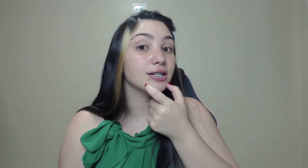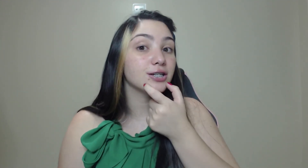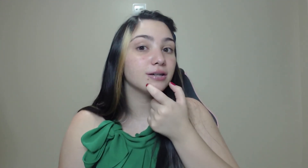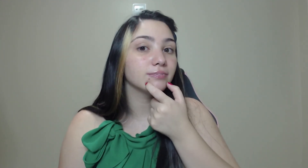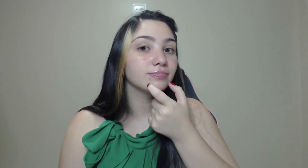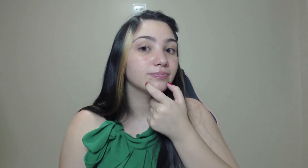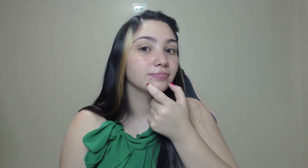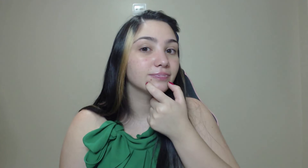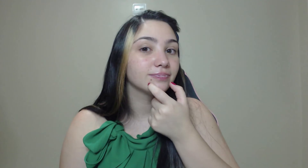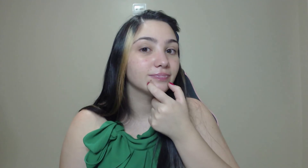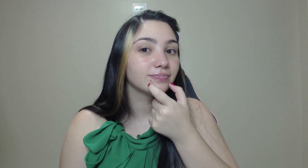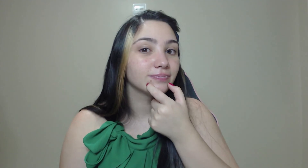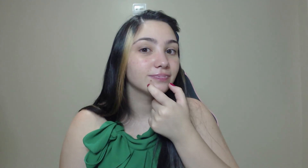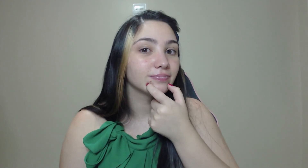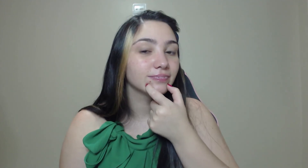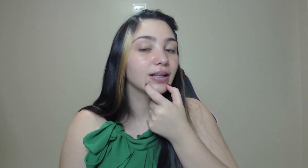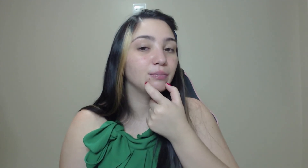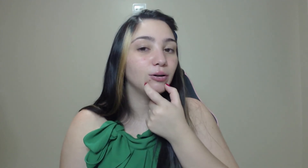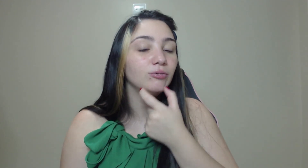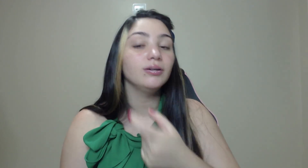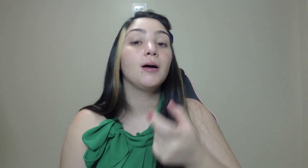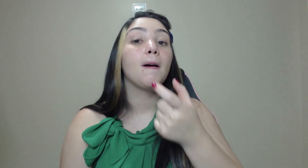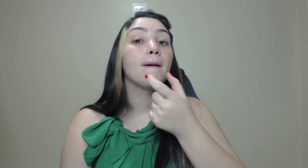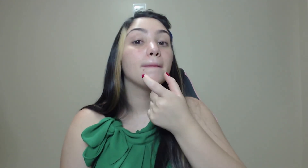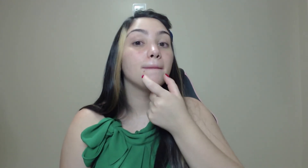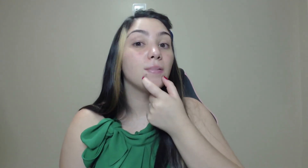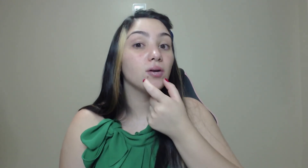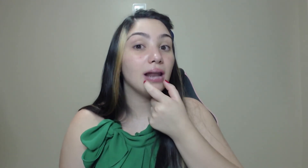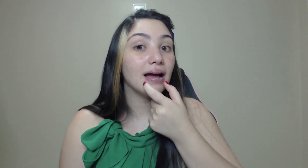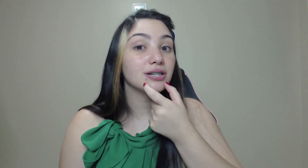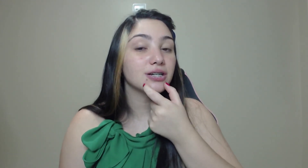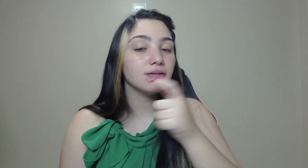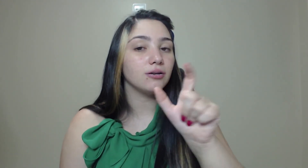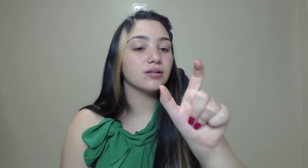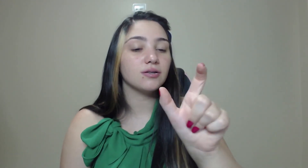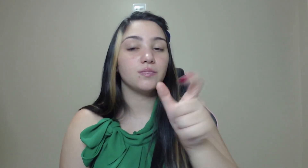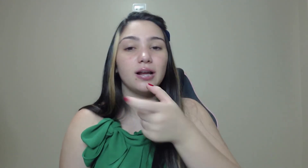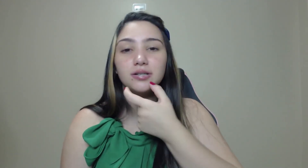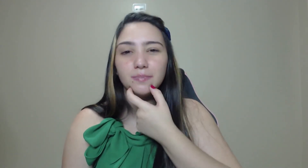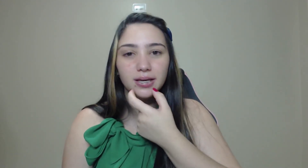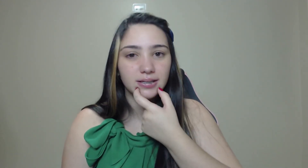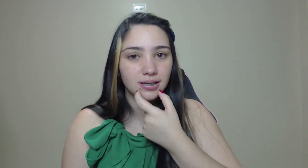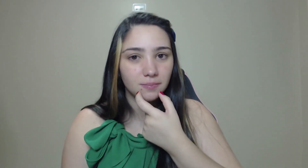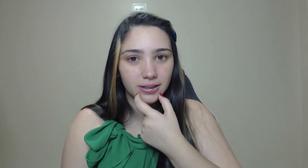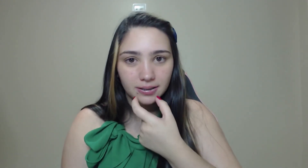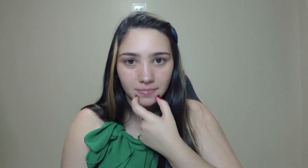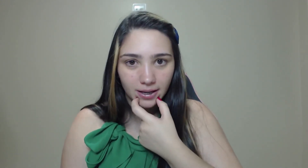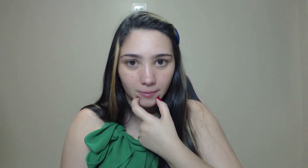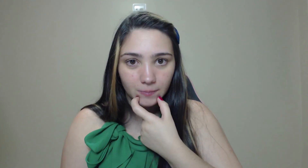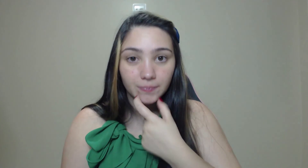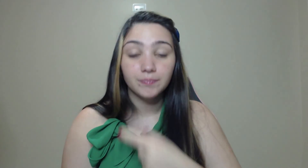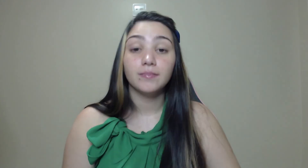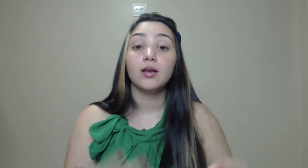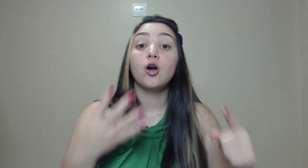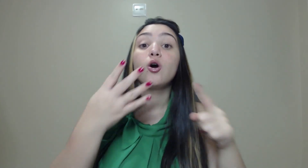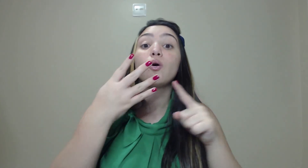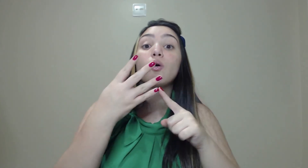bolacha, tá bom? Bolacha, ó, o sinal de bolacha bem simples também.